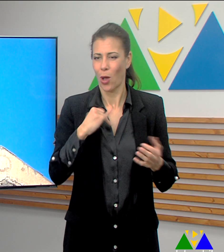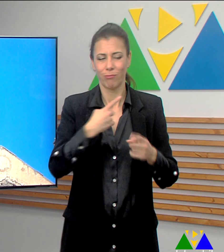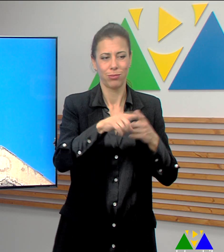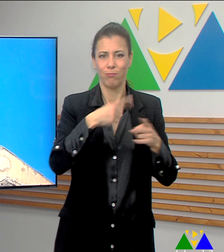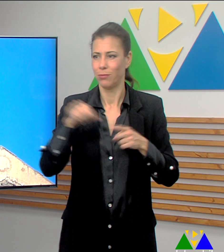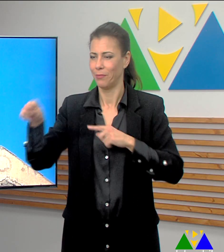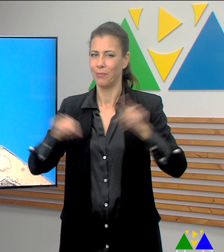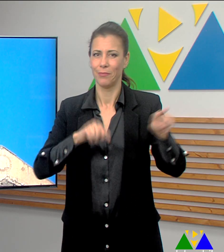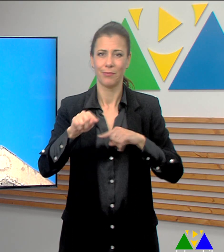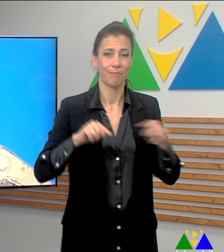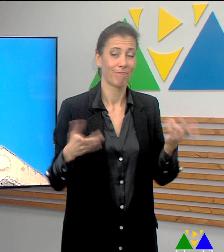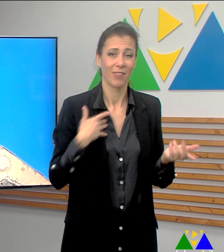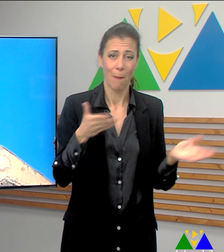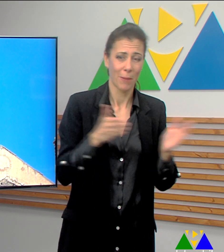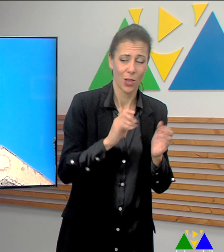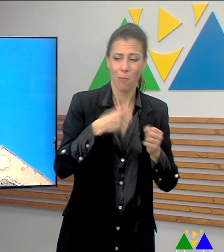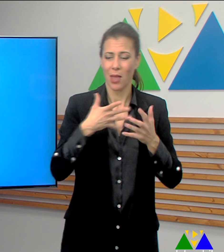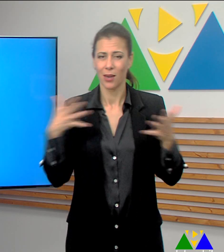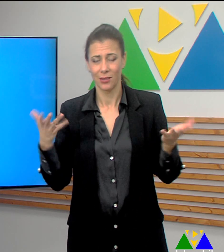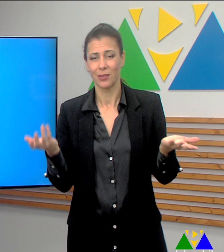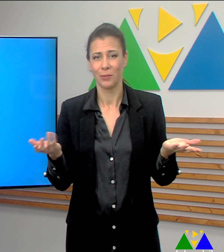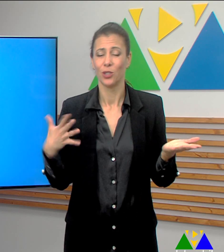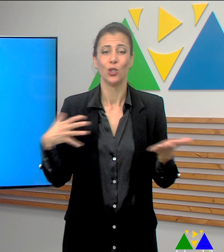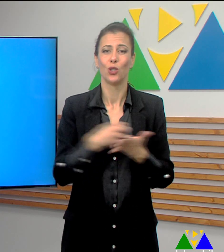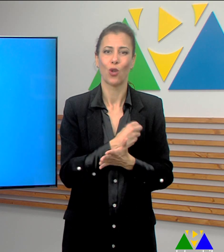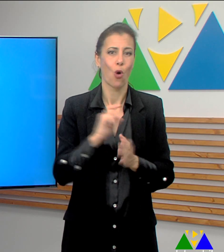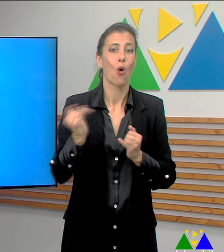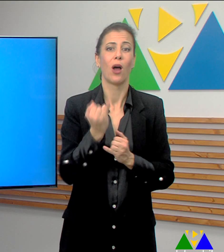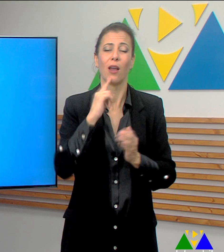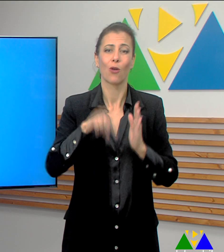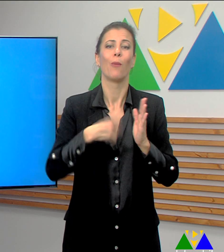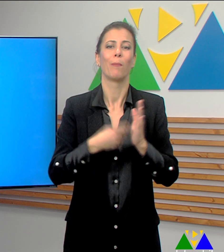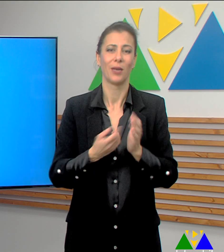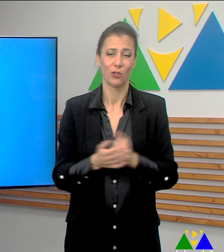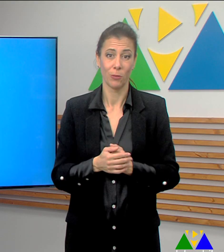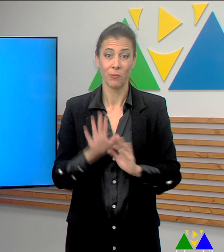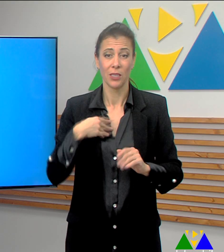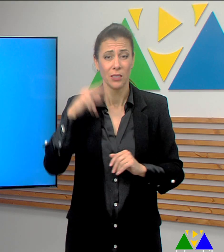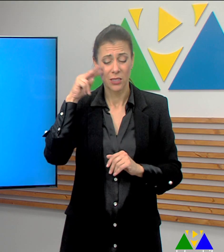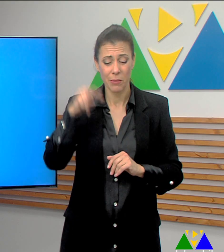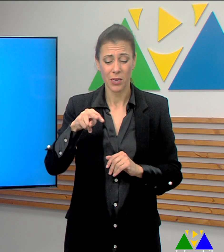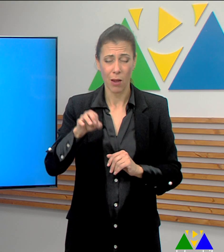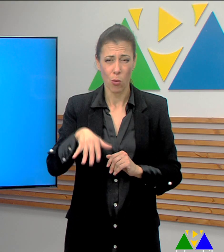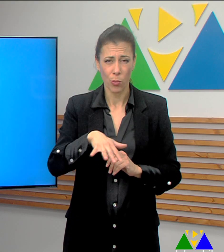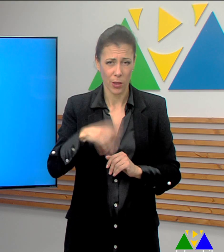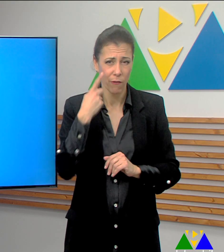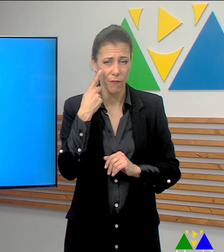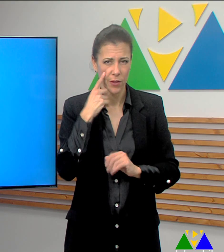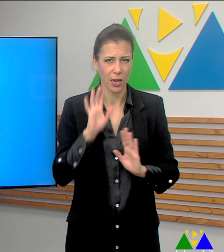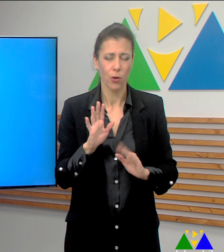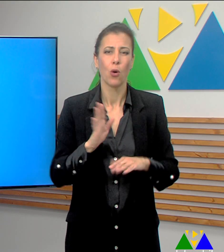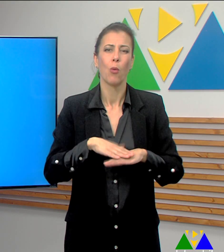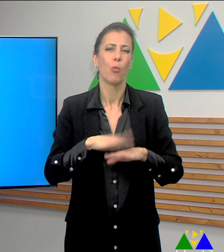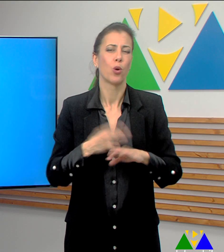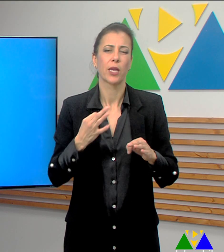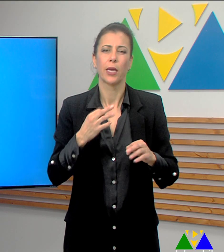las maquinarias más pequeñas, más reducidas, pero todo completo. Si miramos por debajo, fijaros por qué se le